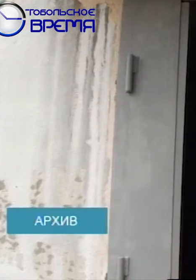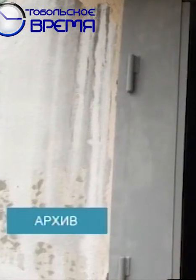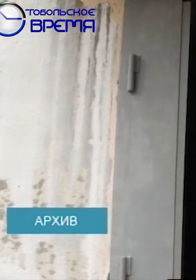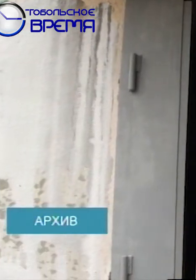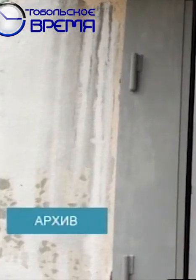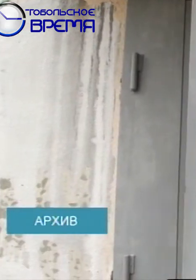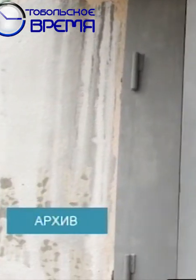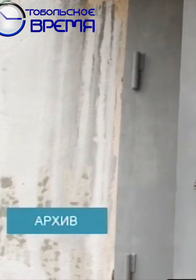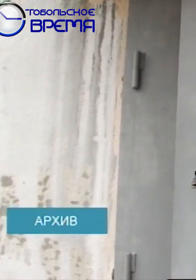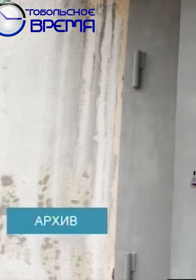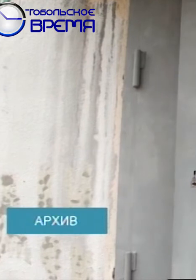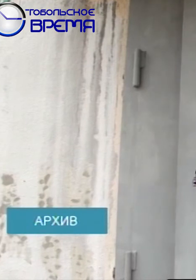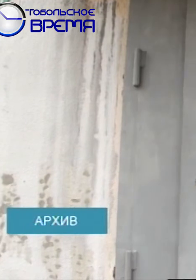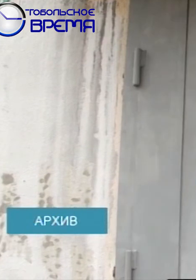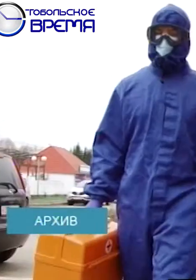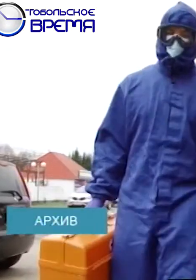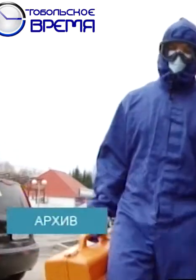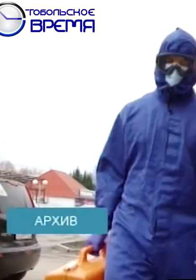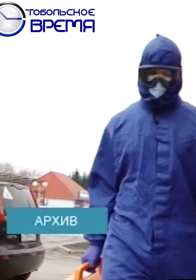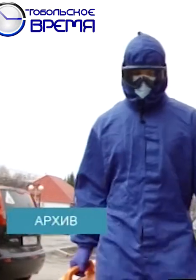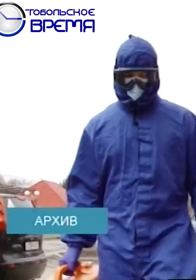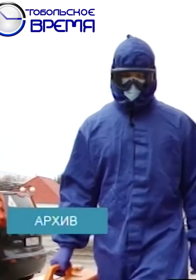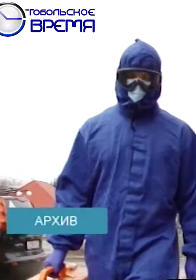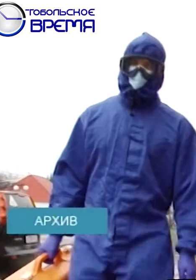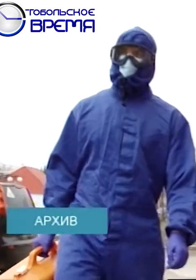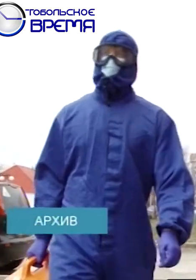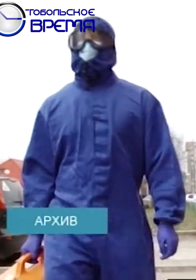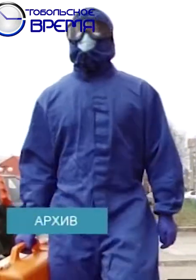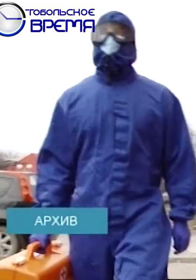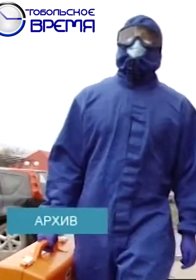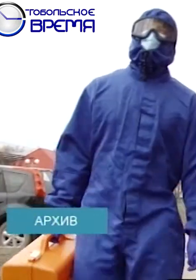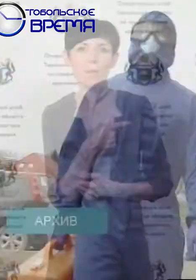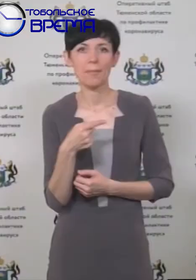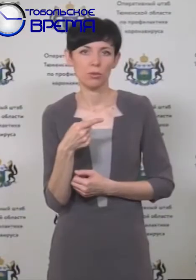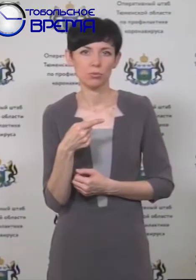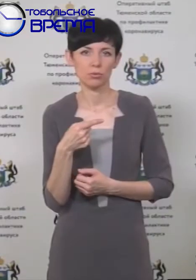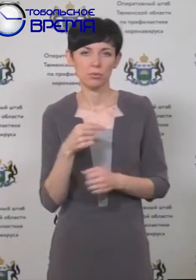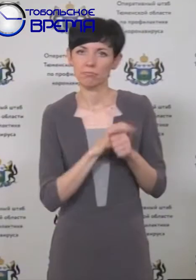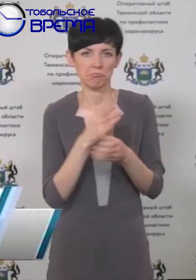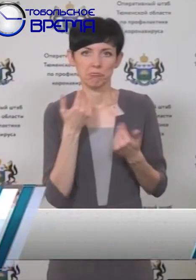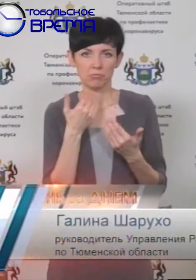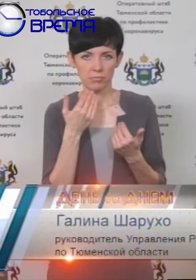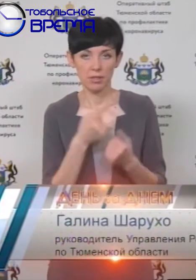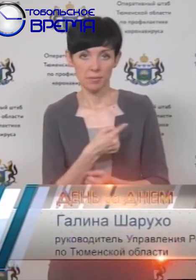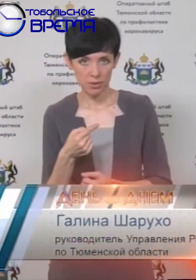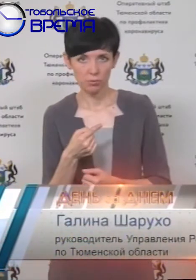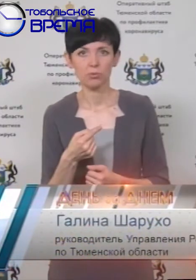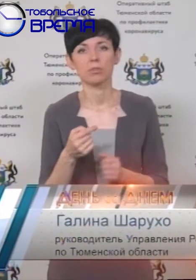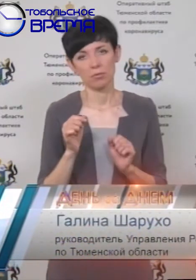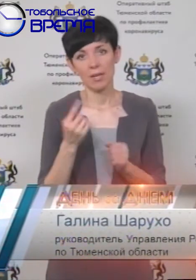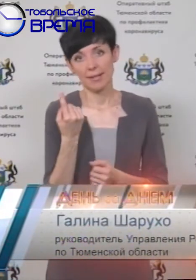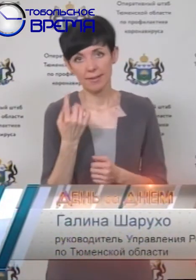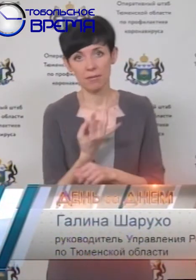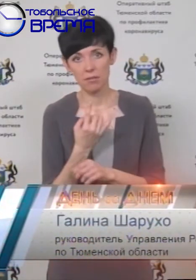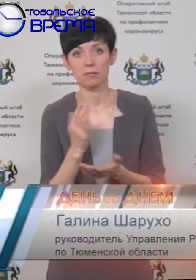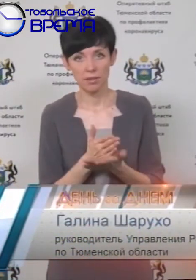могут разрешить приступить к работе уже после одного отрицательного теста на COVID-19. В случае получения